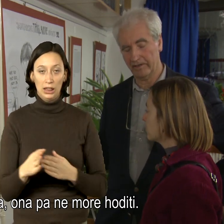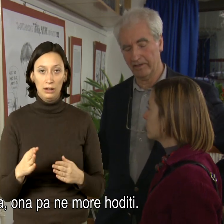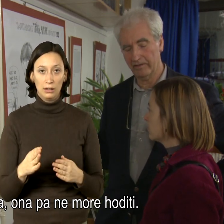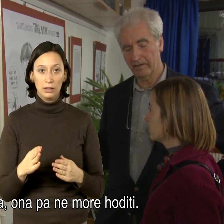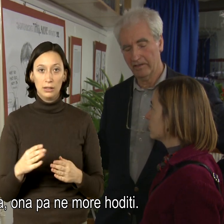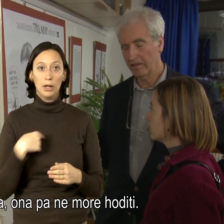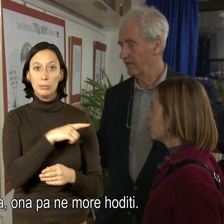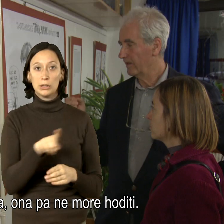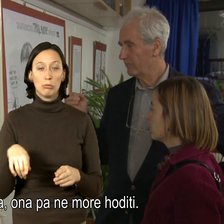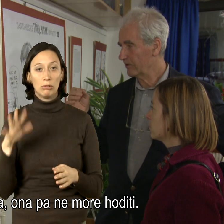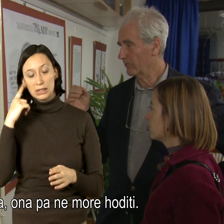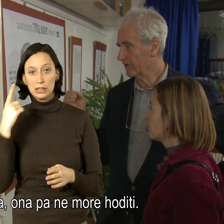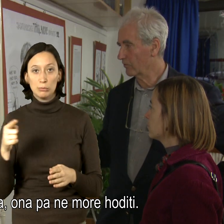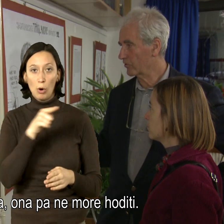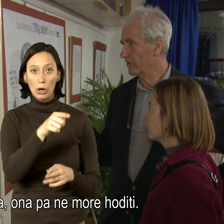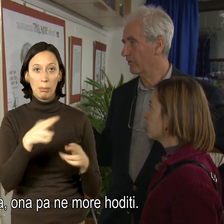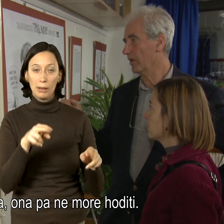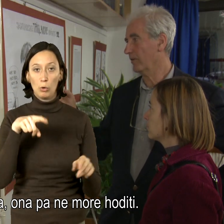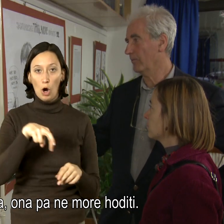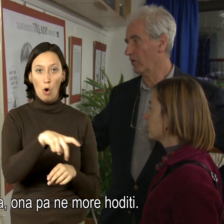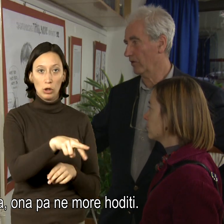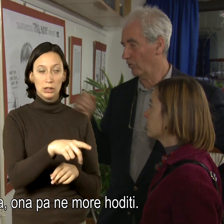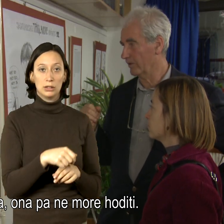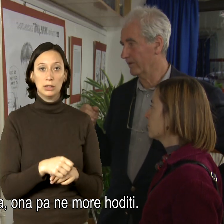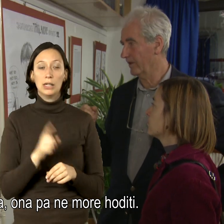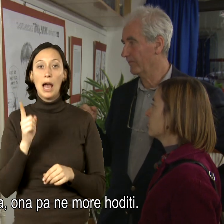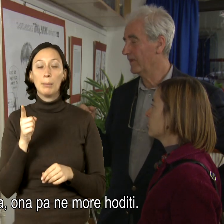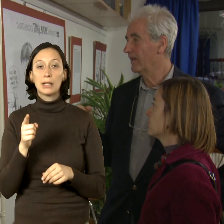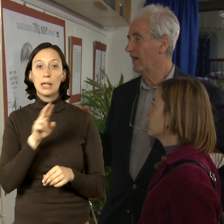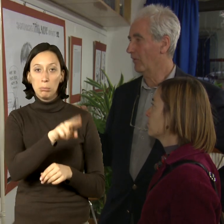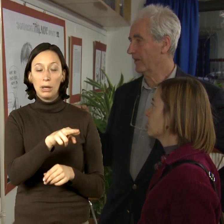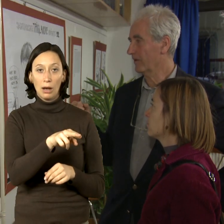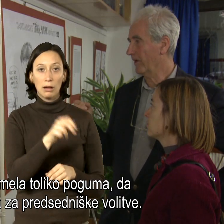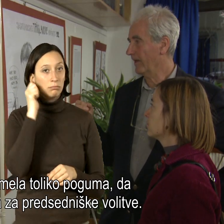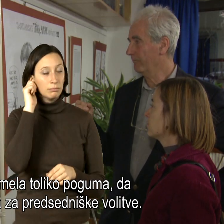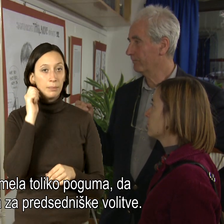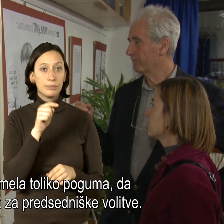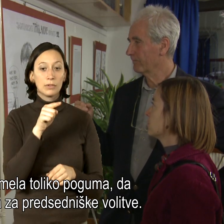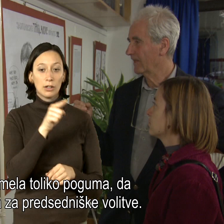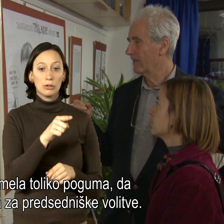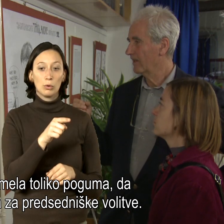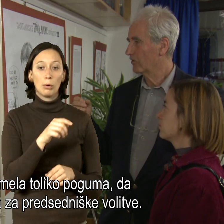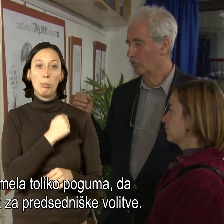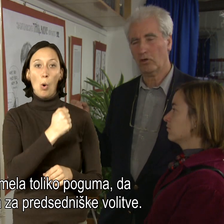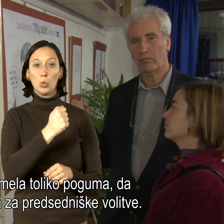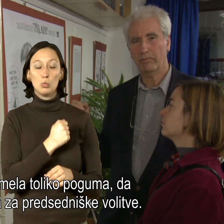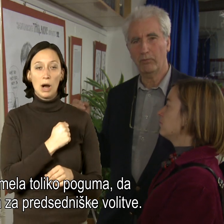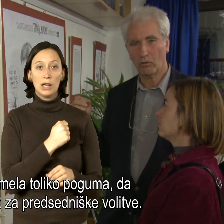invalidi. Mi smo neslušni, ona pa ne more hoditi, ne? Ampak je imela toliko